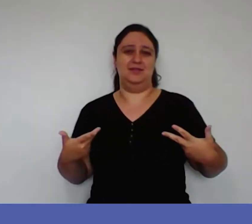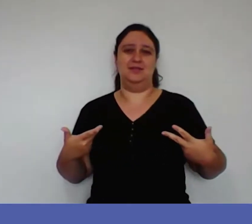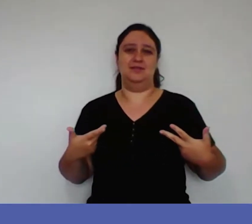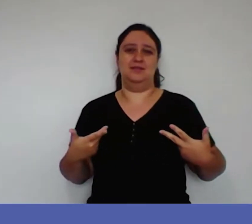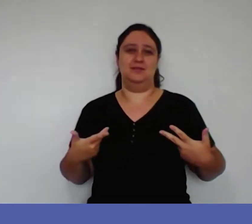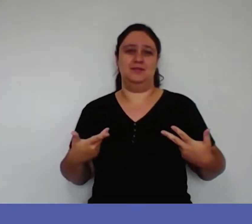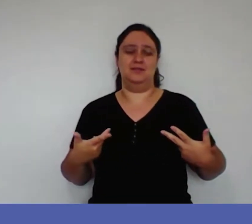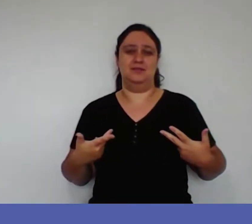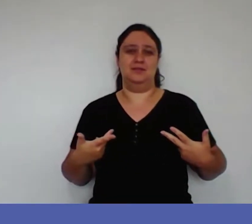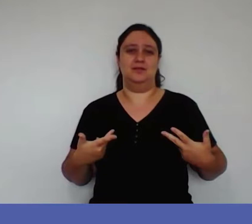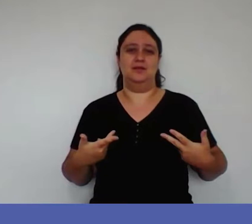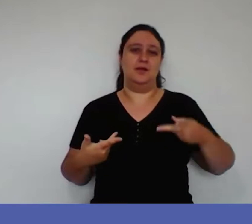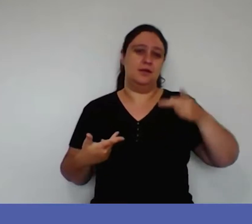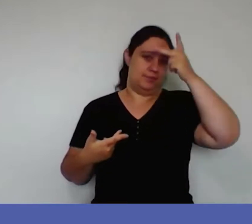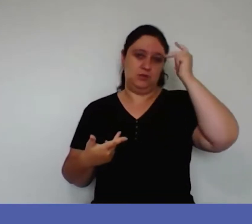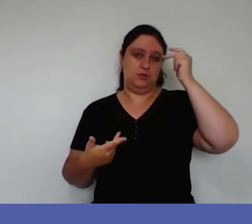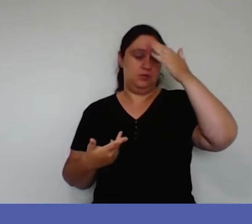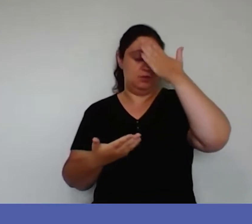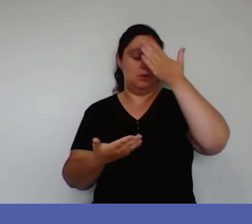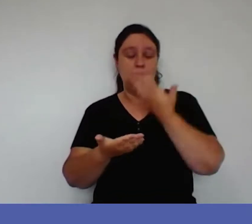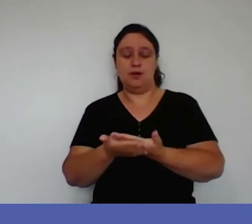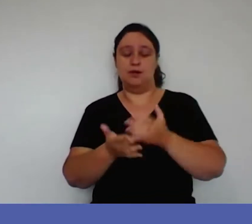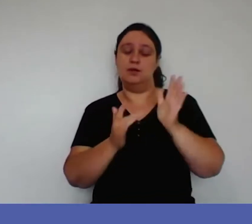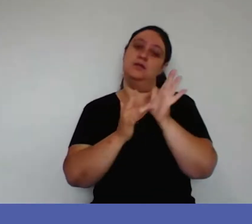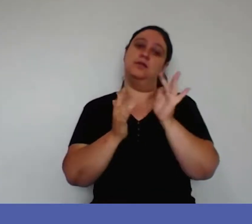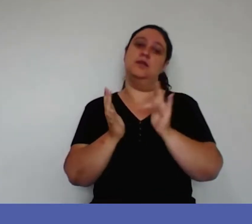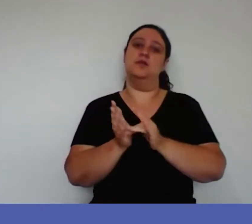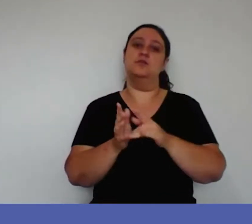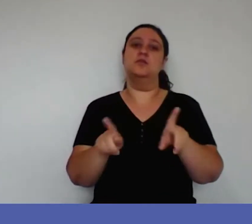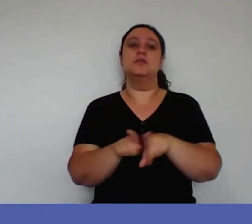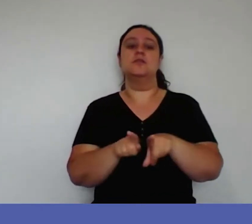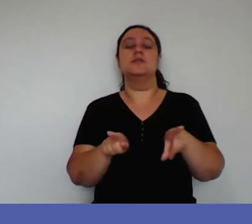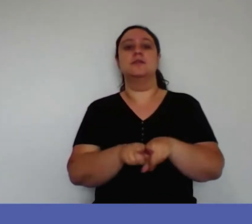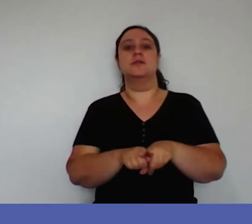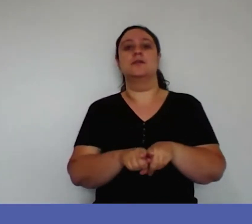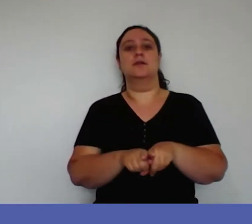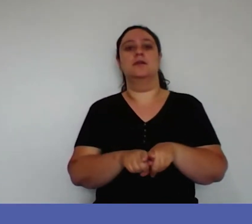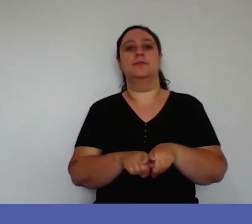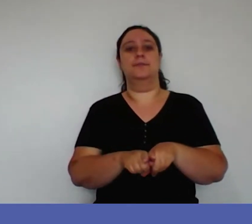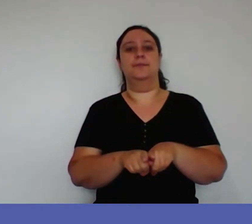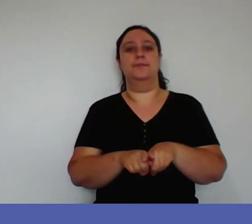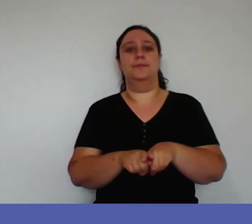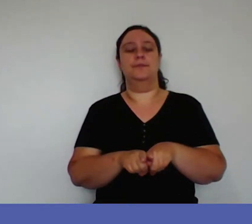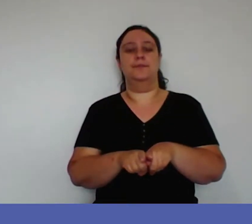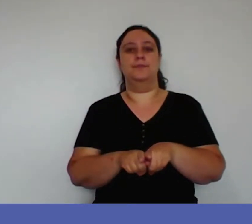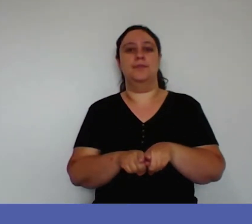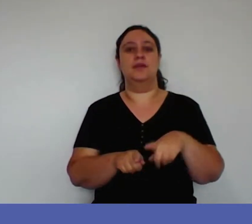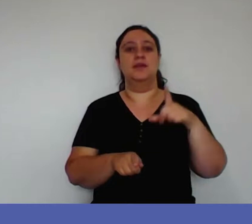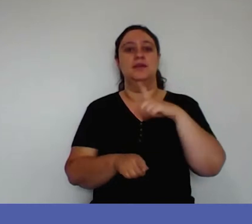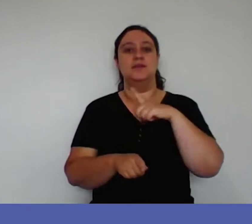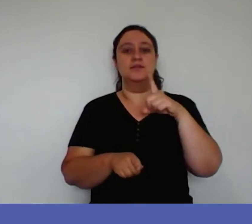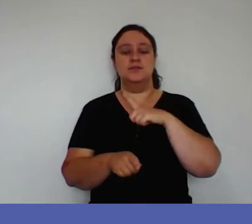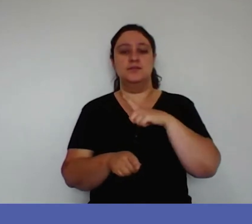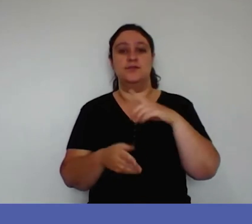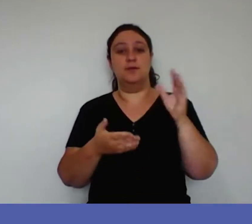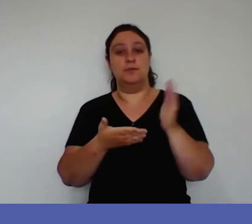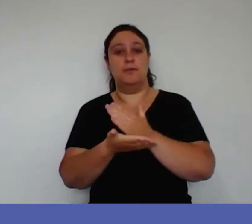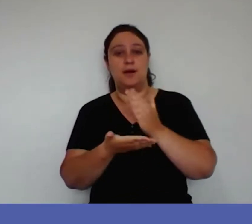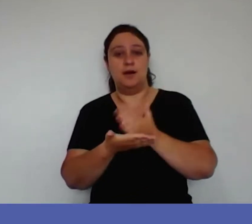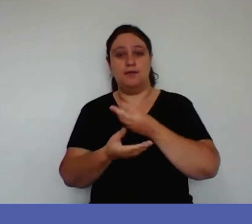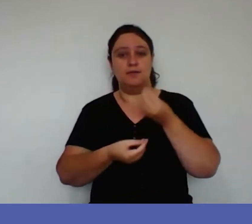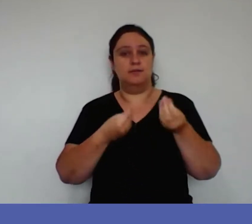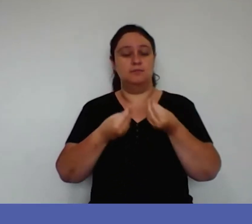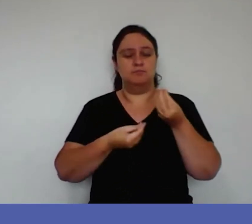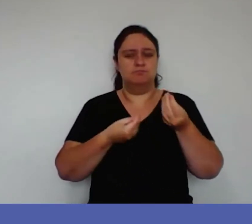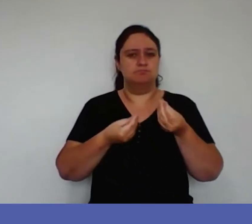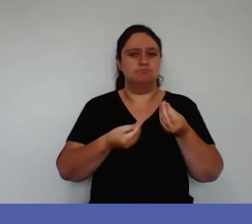ao Senhor, e muitas pessoas receberam a palavra em forma de livros, né, o Evangelho